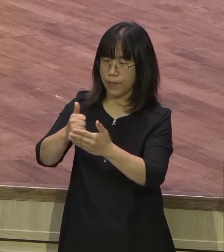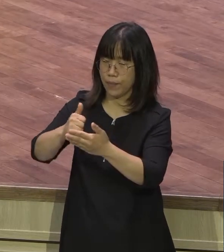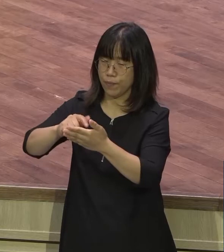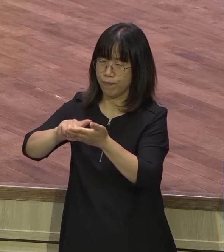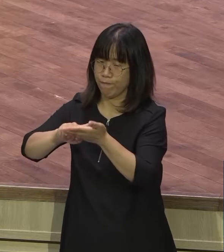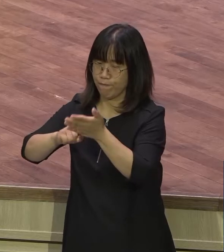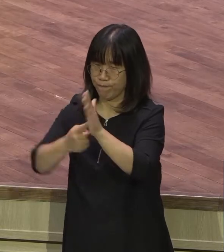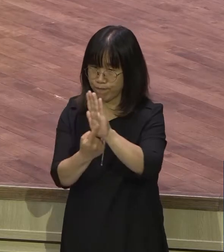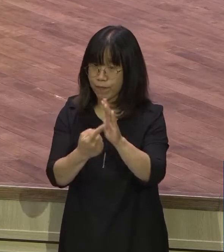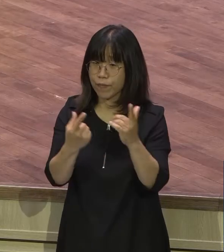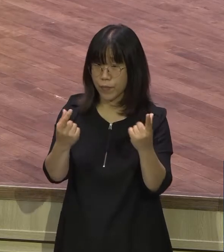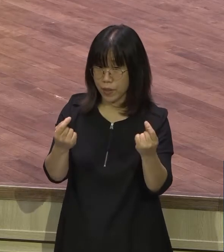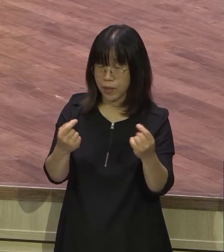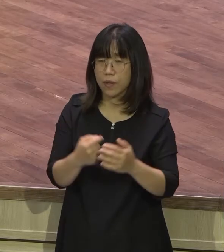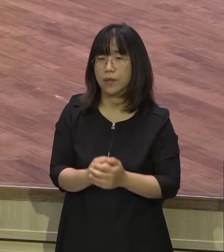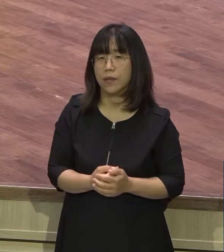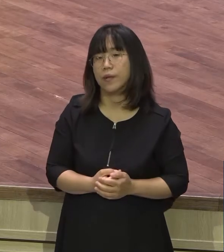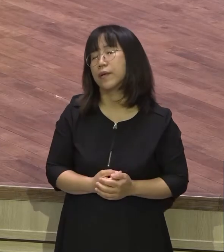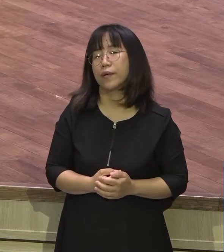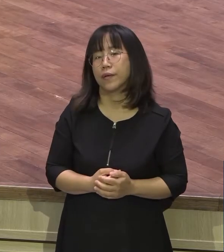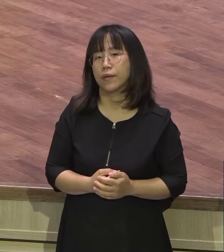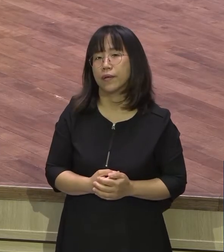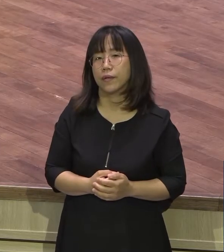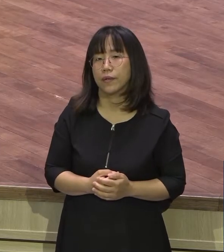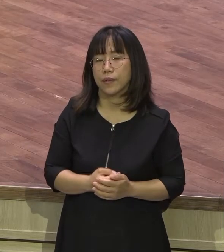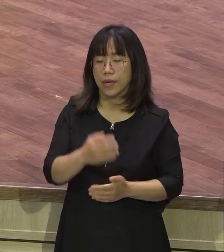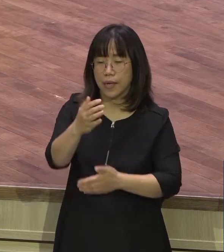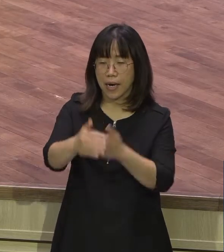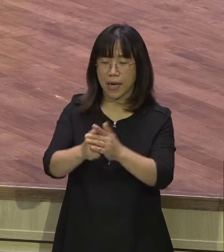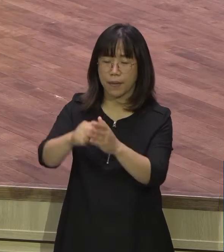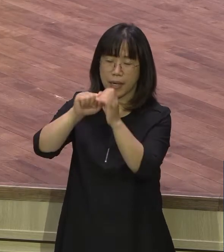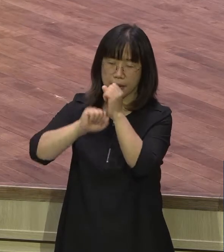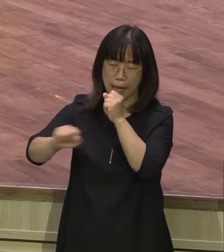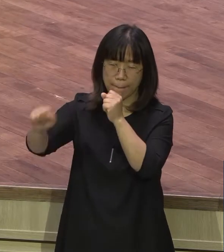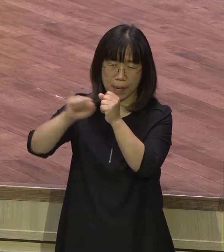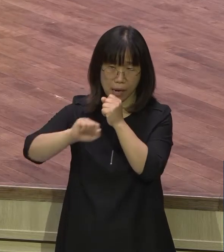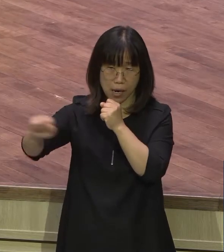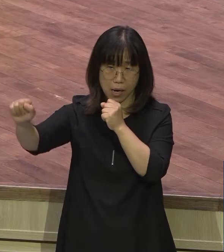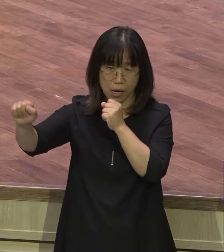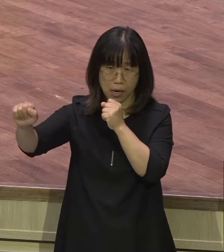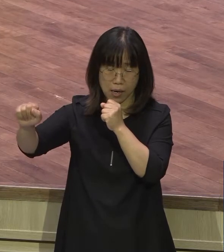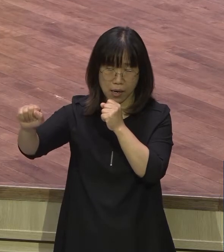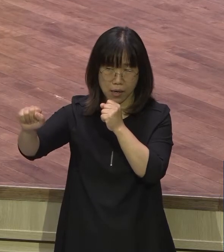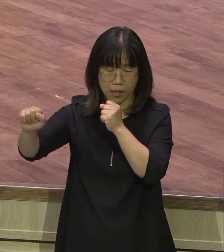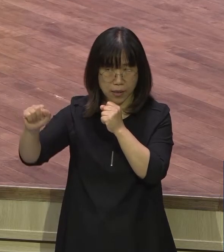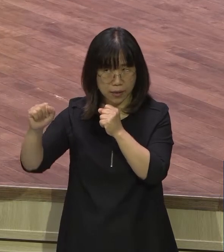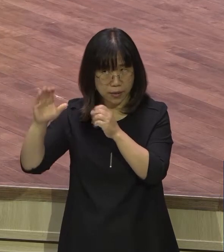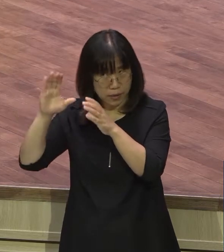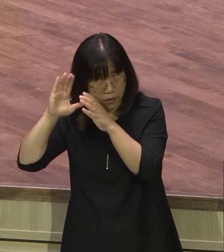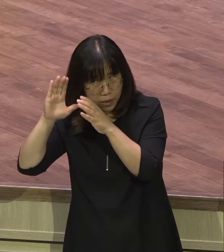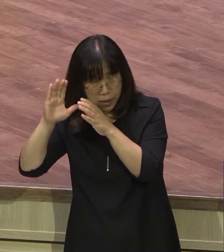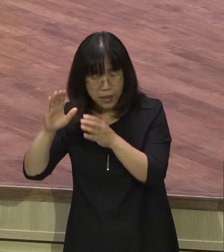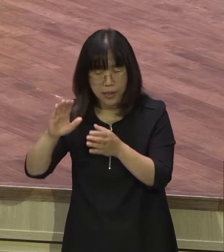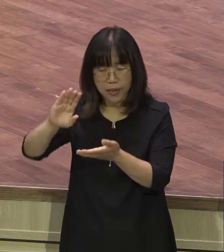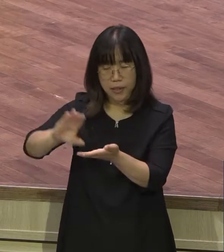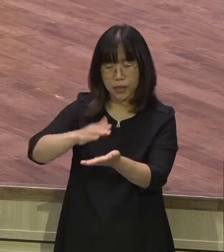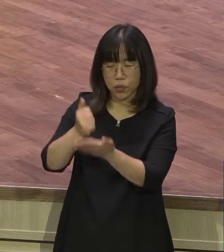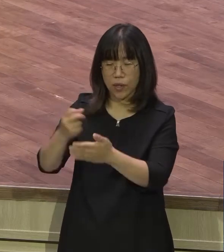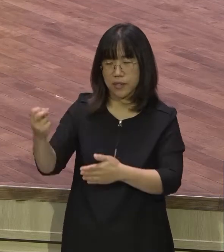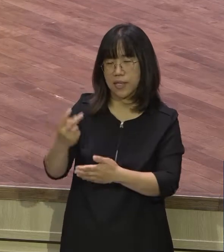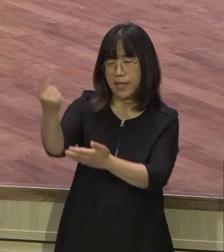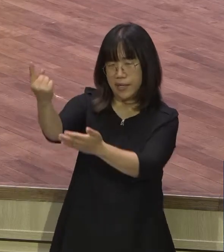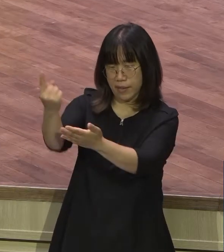대살루가 전서 4장 16절에 보면 하나님의 나팔 소리가 날 때 그리스도가 제리 마신다는 사실을